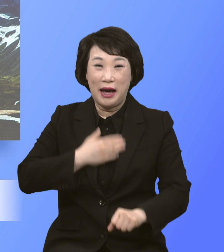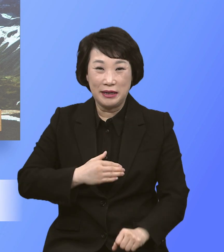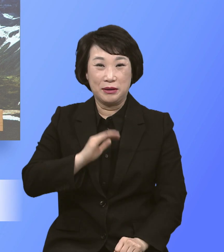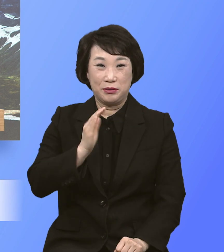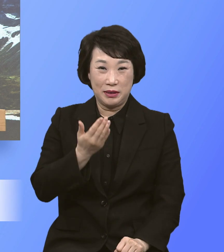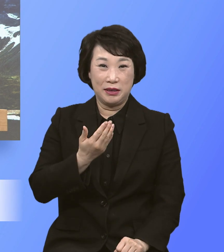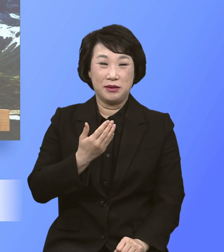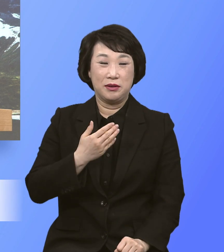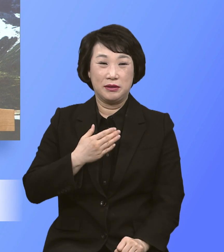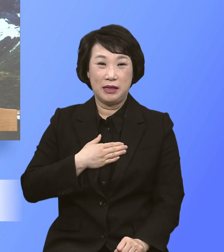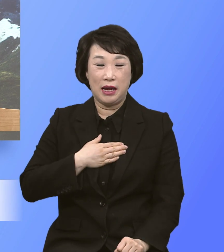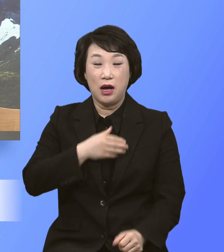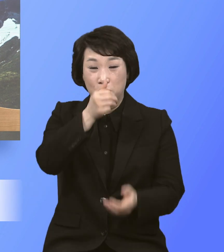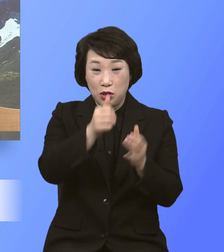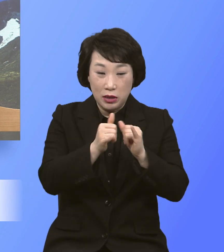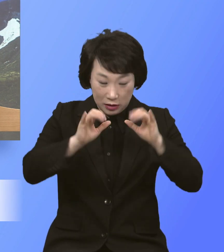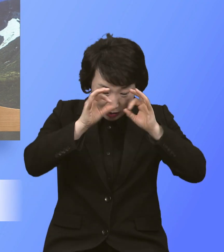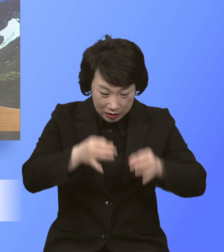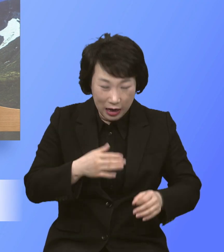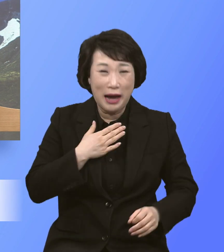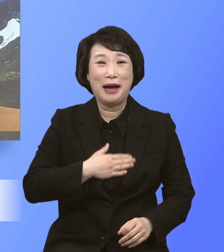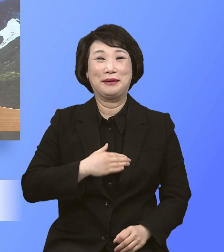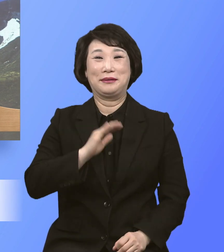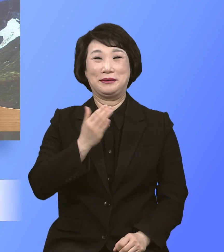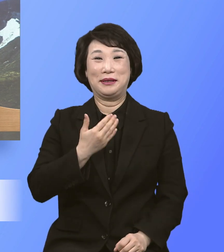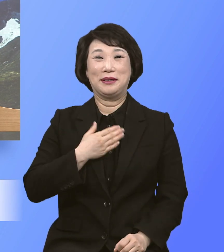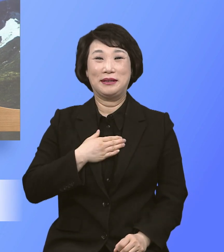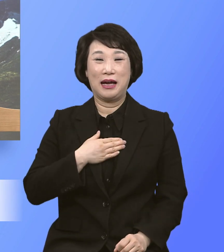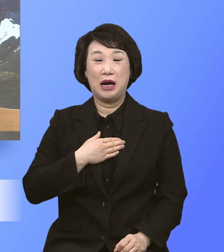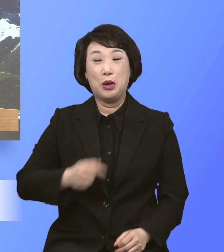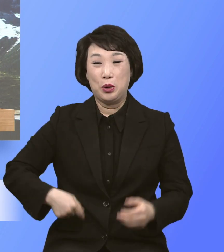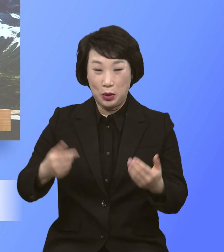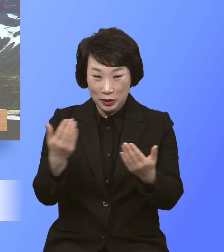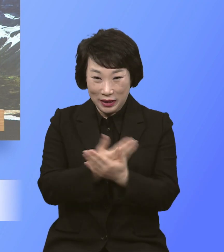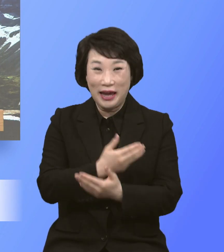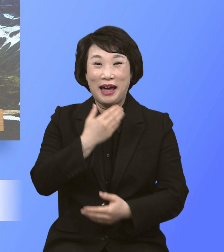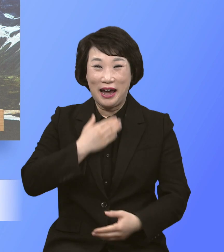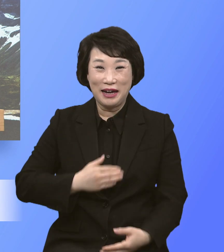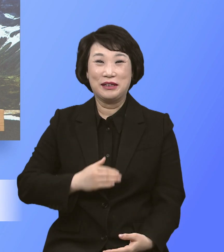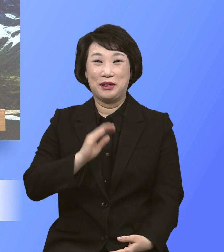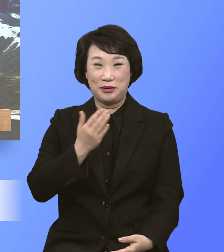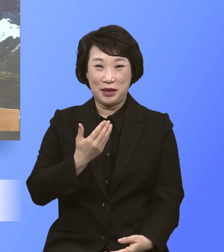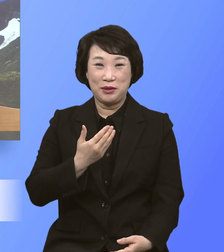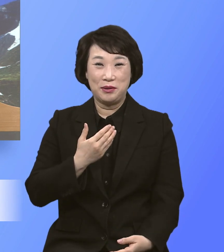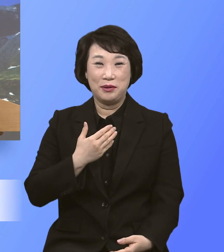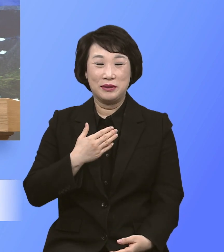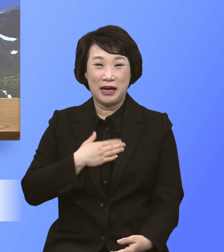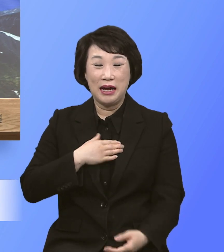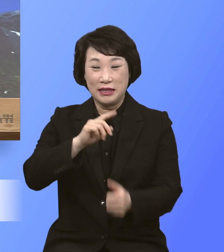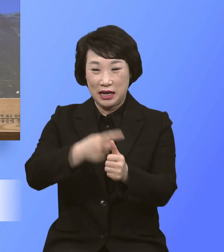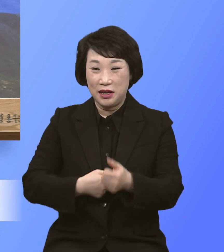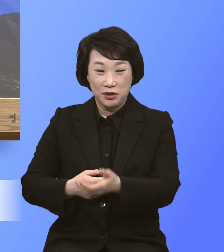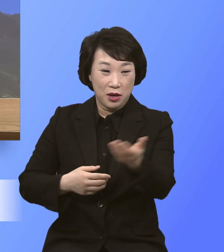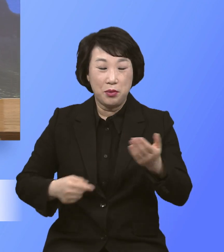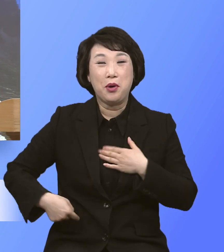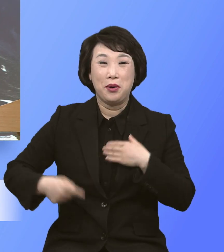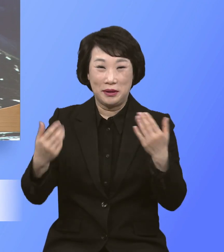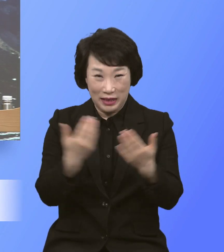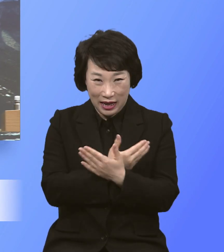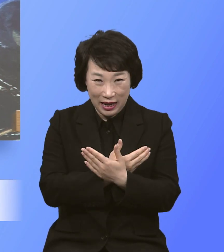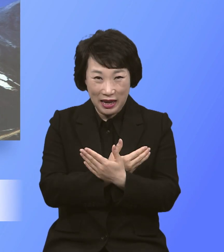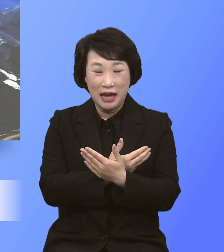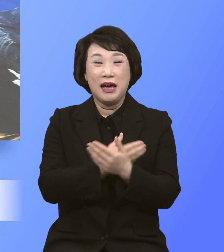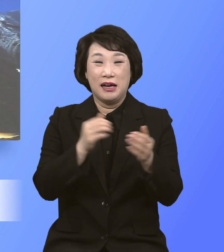알았고, 내가 죄인임도 알았고, 회개도 알았고, 그러면 회개를